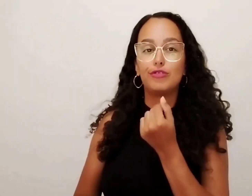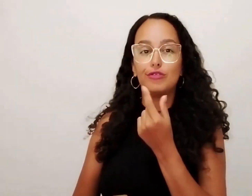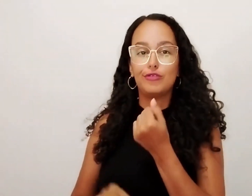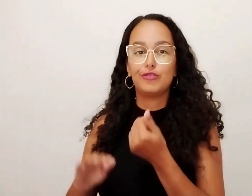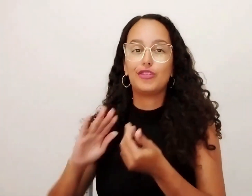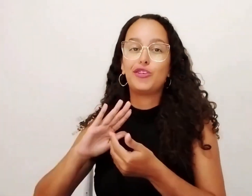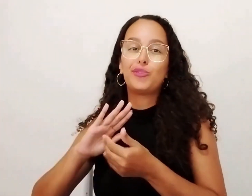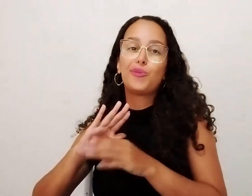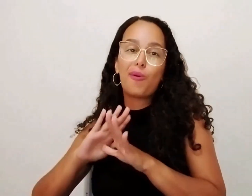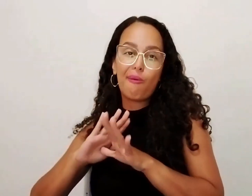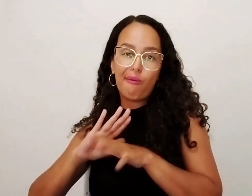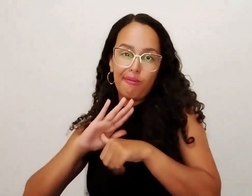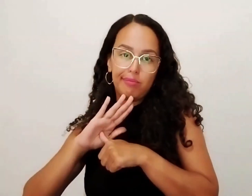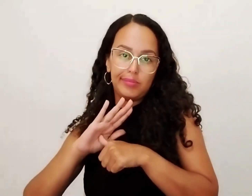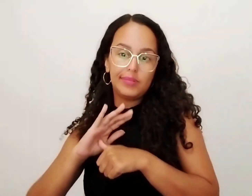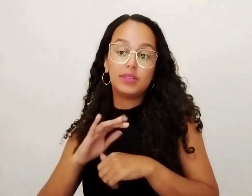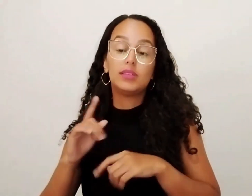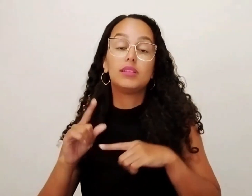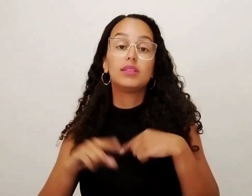Então o governo não vai pagar sua viagem.